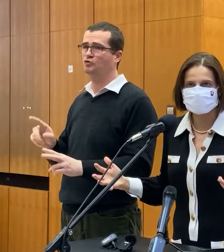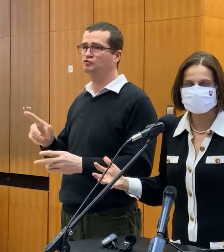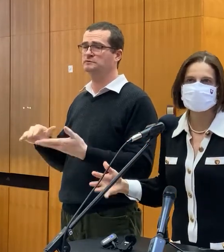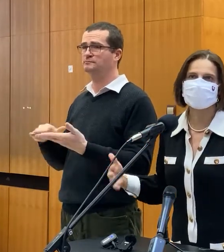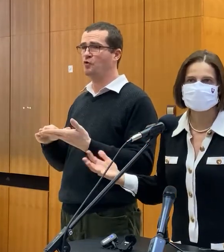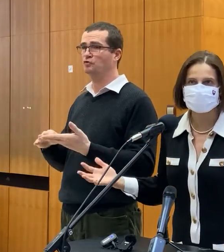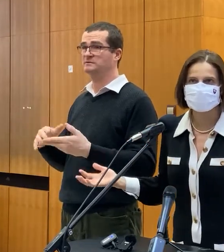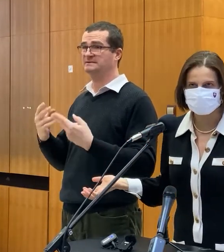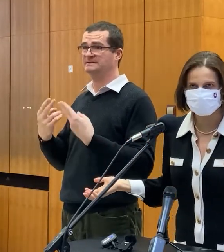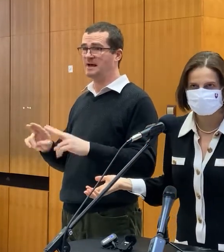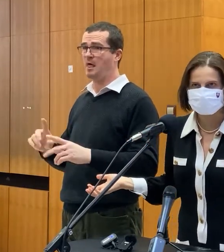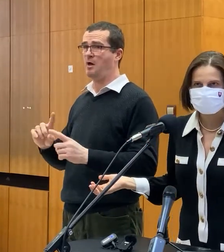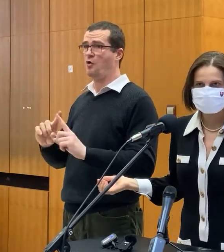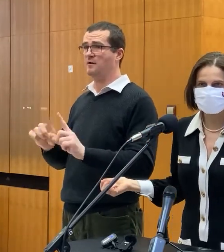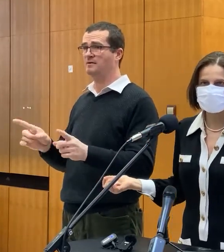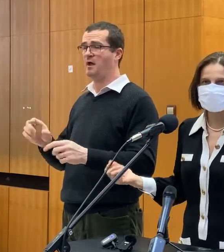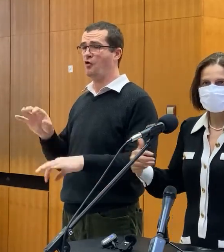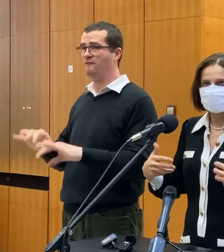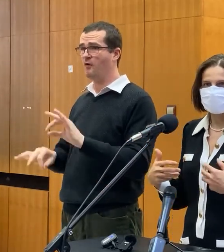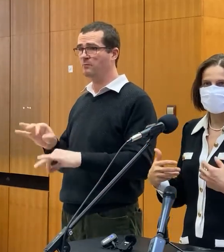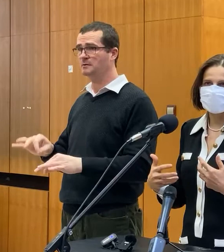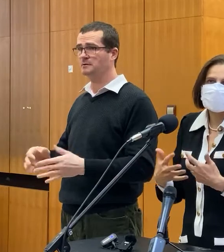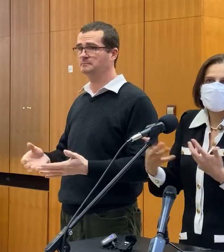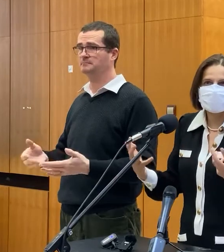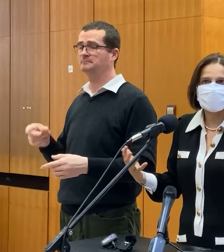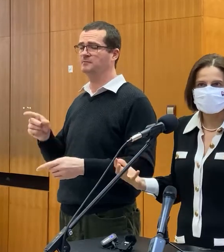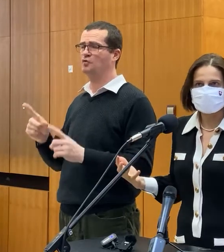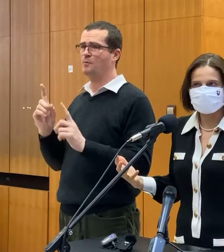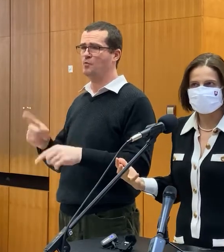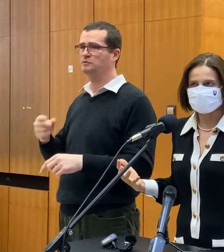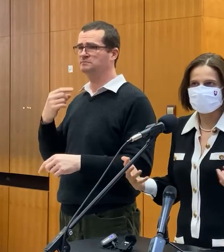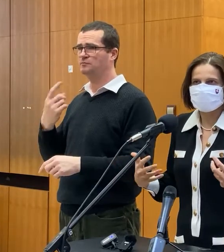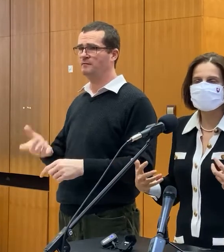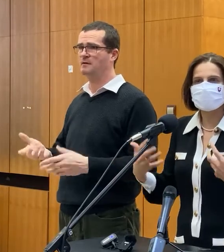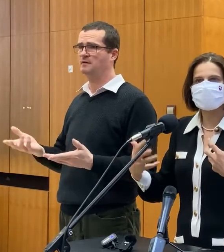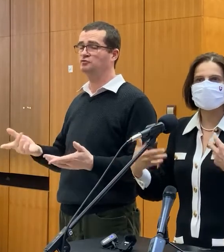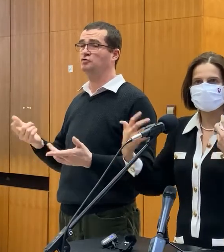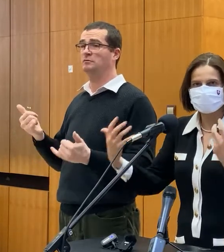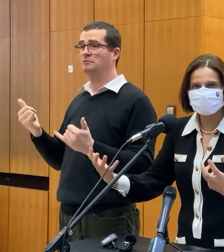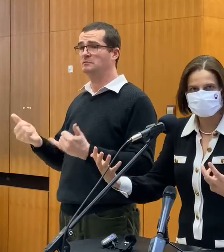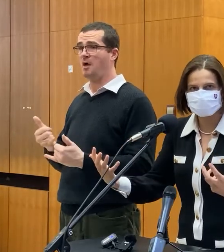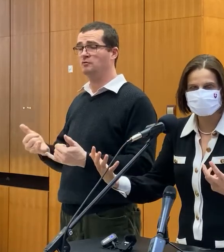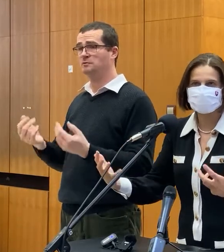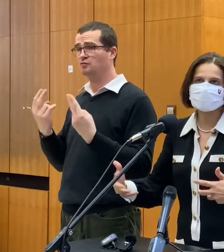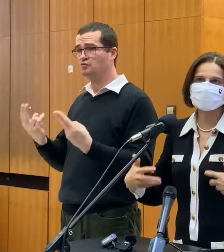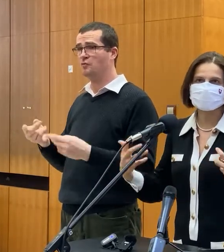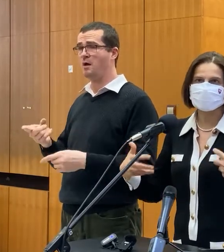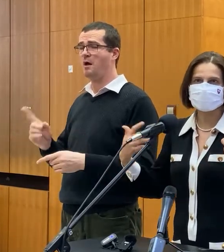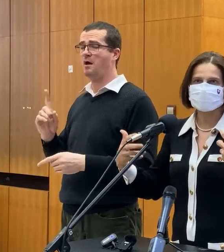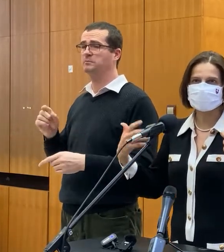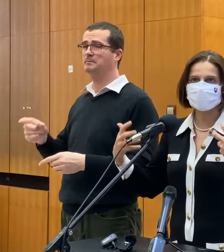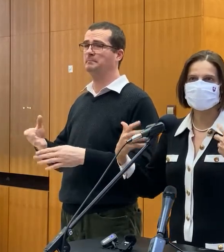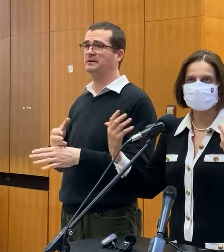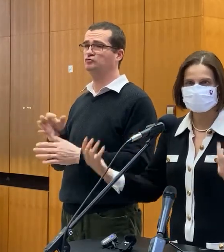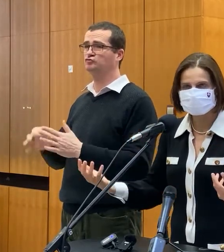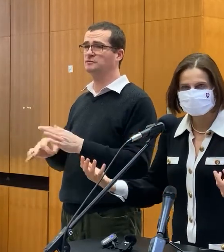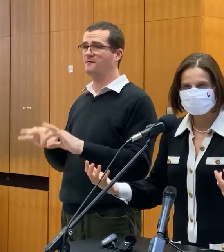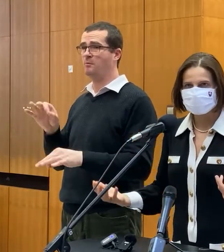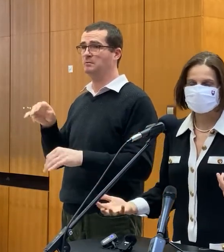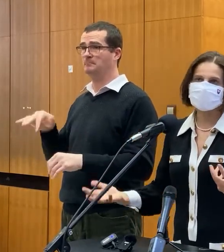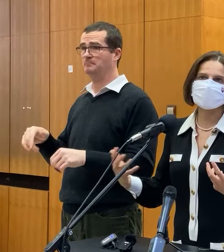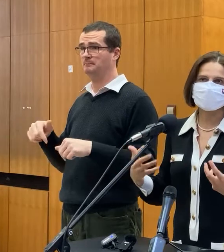tej spoločnosti dialo aj iné ako voľby. Takže to si musíme povedať, že či je naozaj nevyhnutné, aby sme tie predčasné voľby